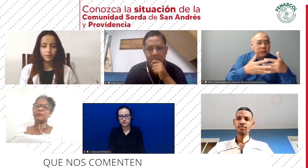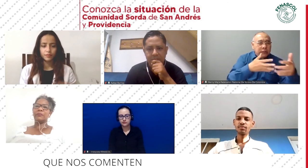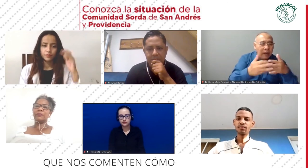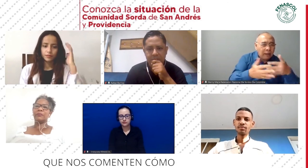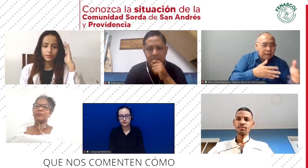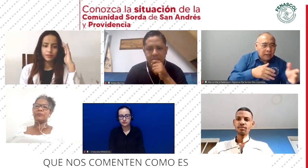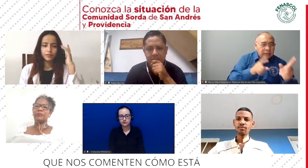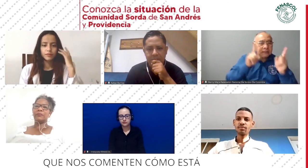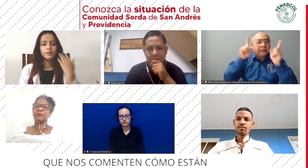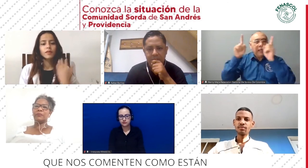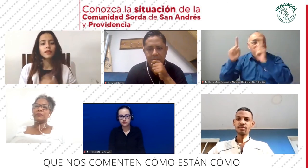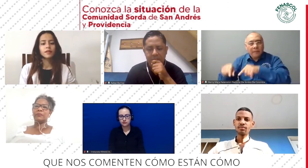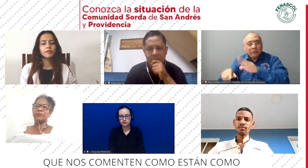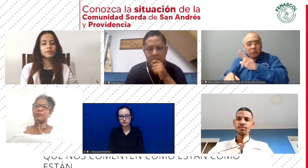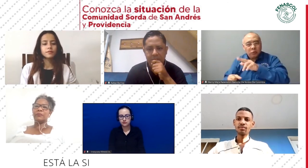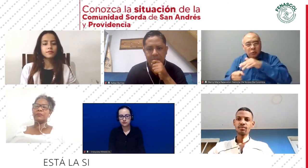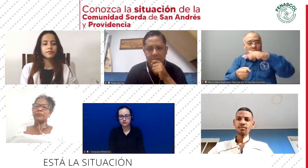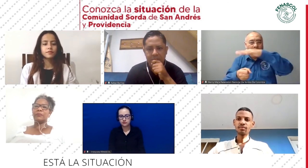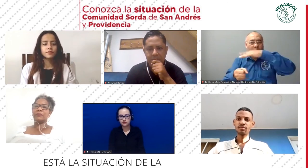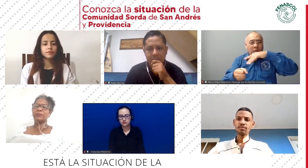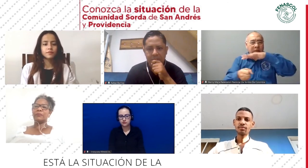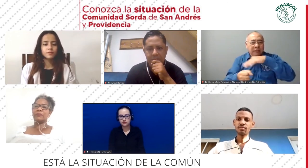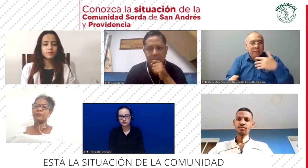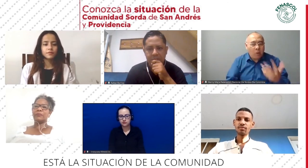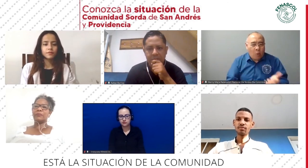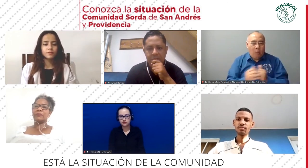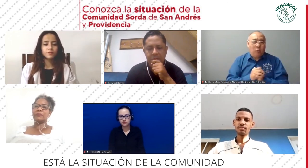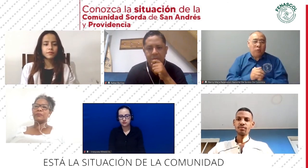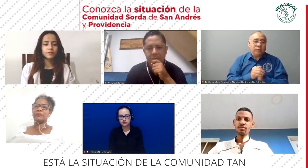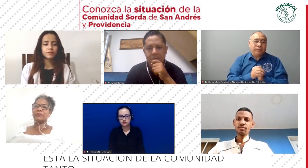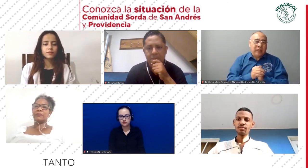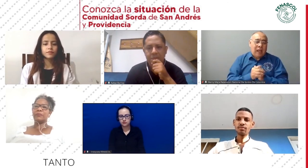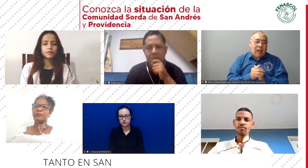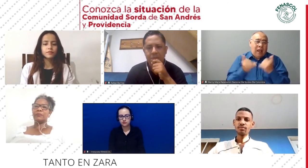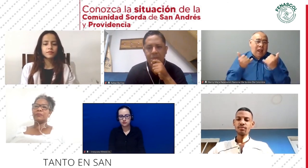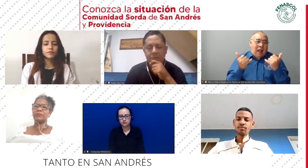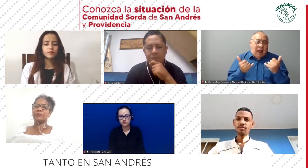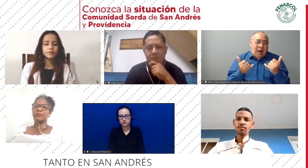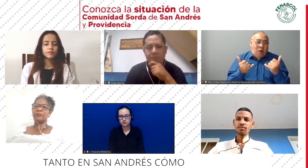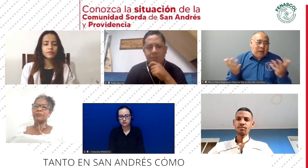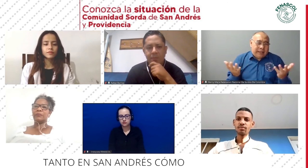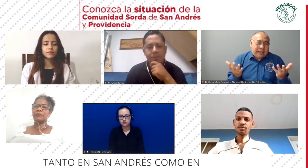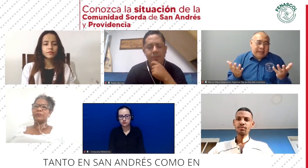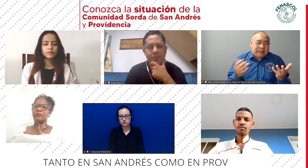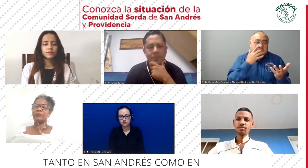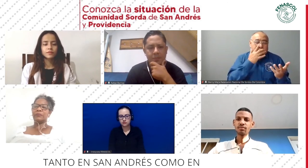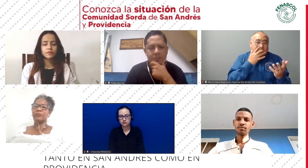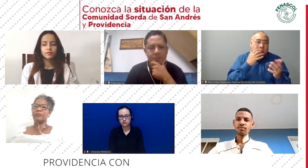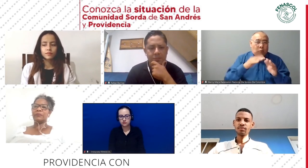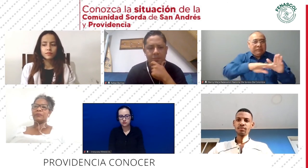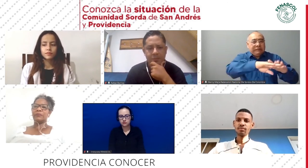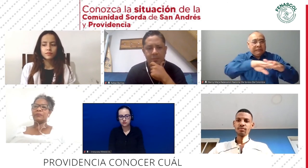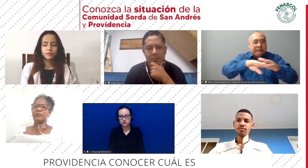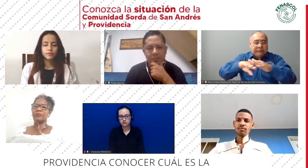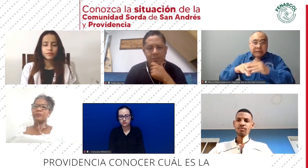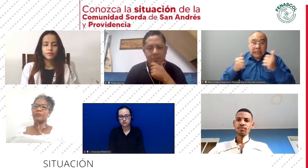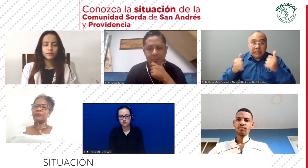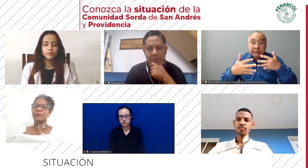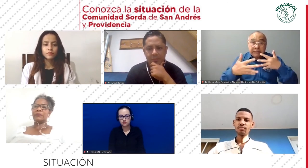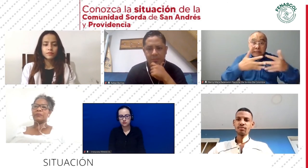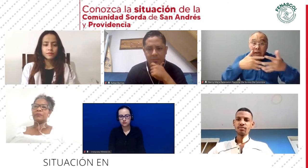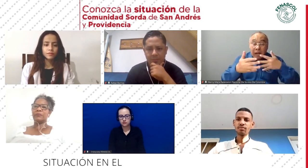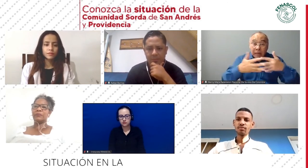cómo están cómo está la situación de la comunidad tanto en san andrés como en providencia conocer cuál es la situación